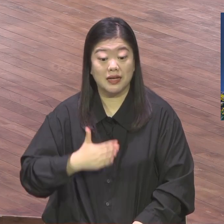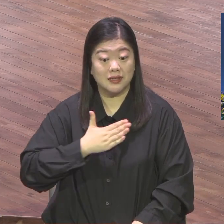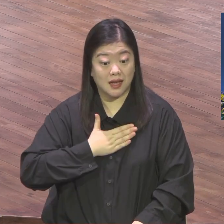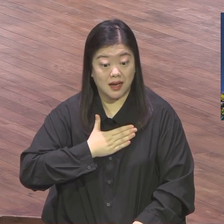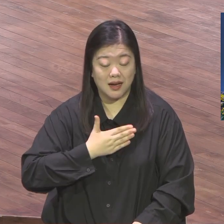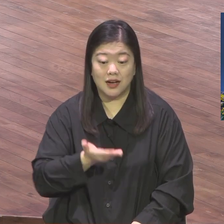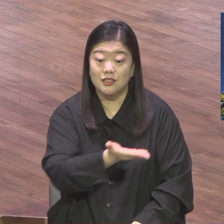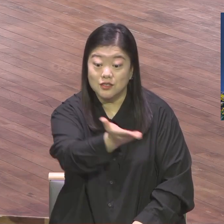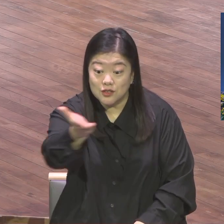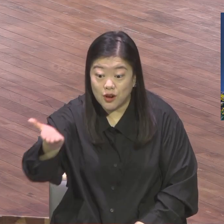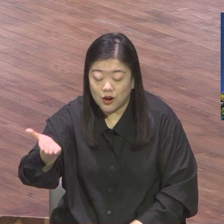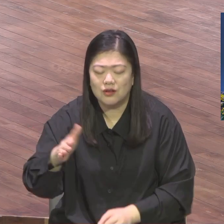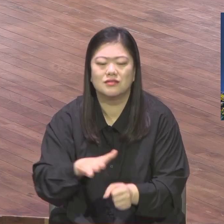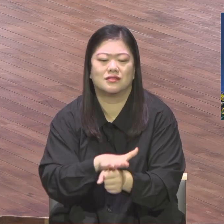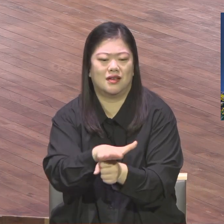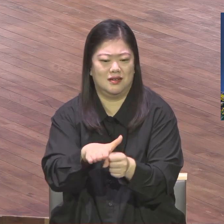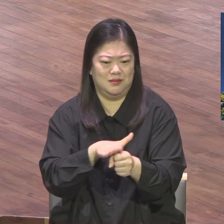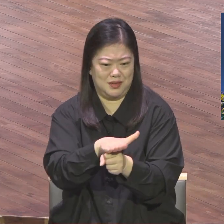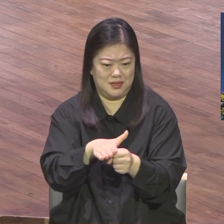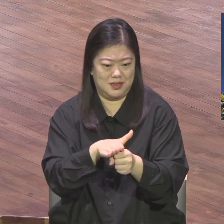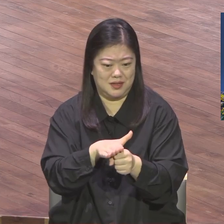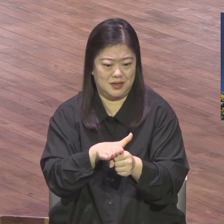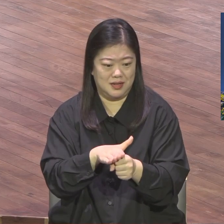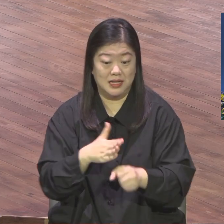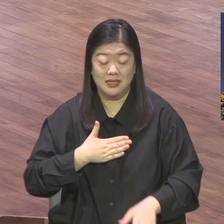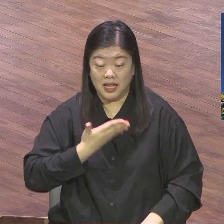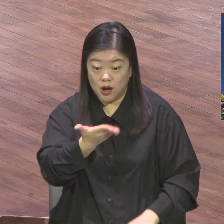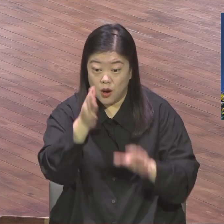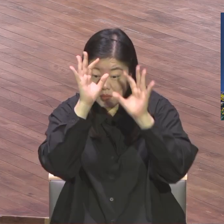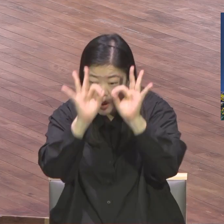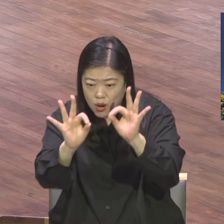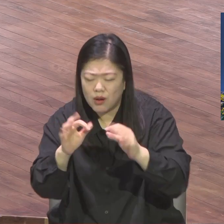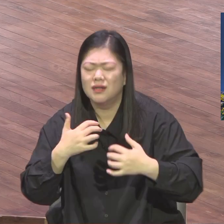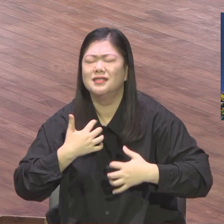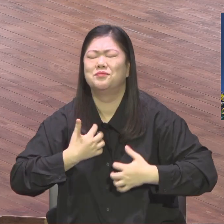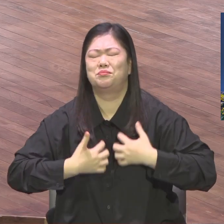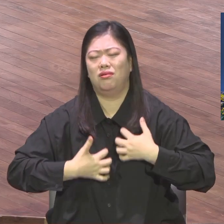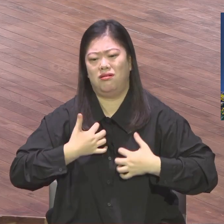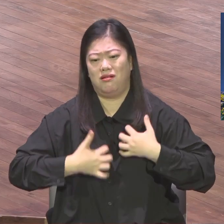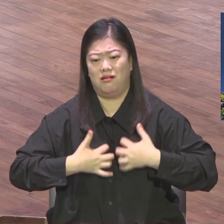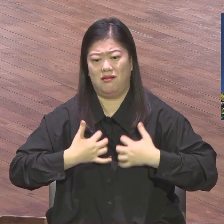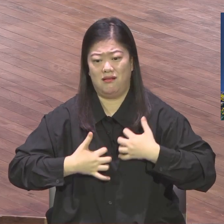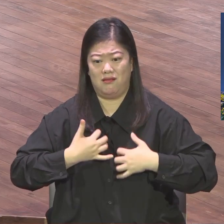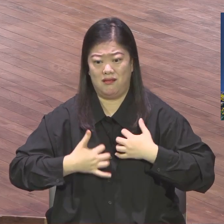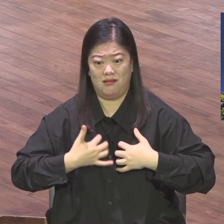너를 사랑한다. 내가 너를 기뻐한다.